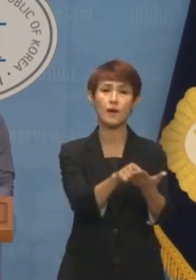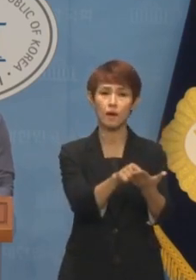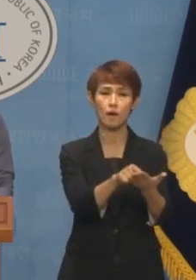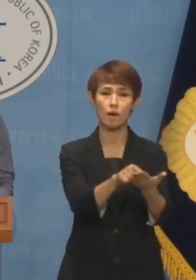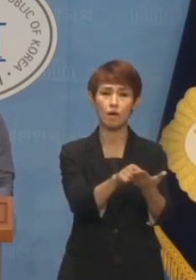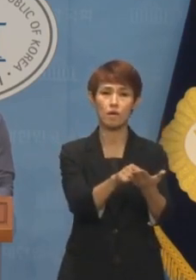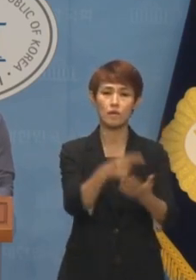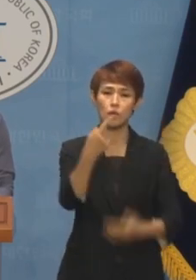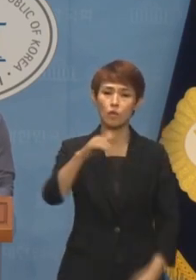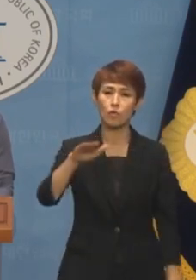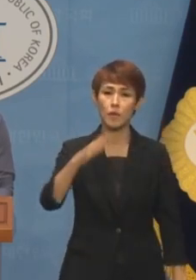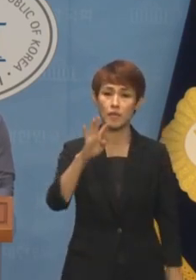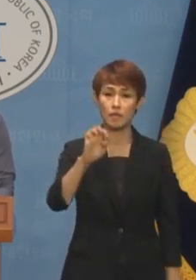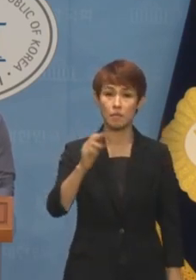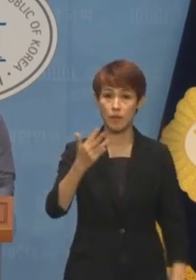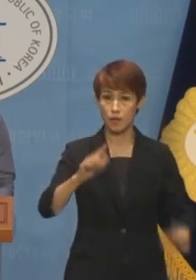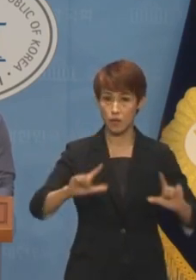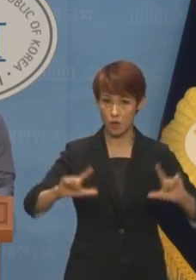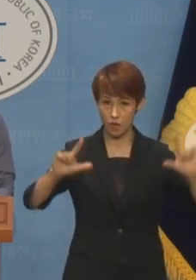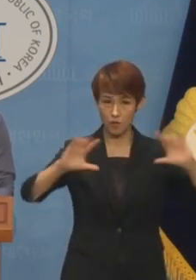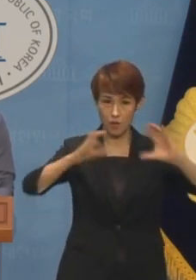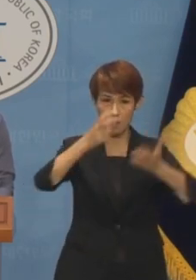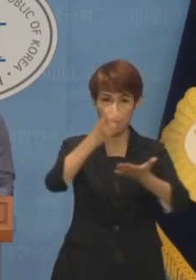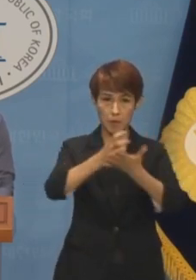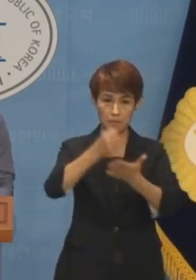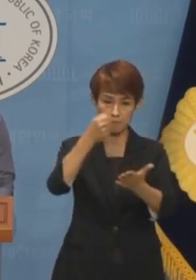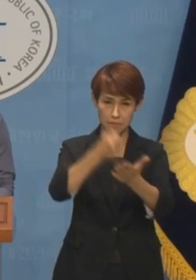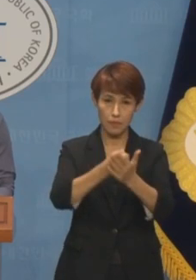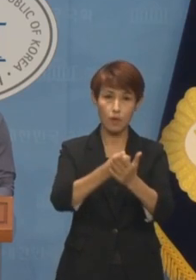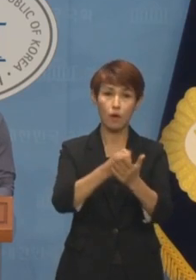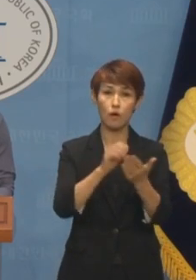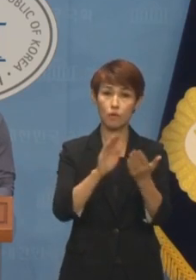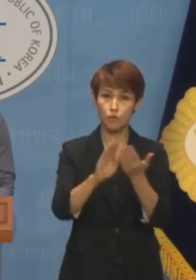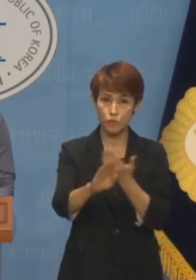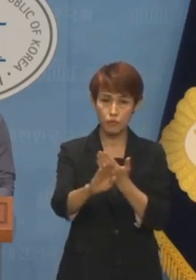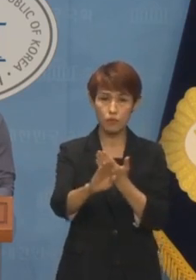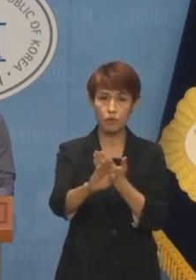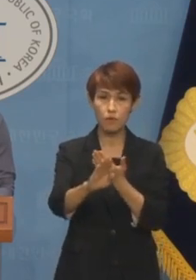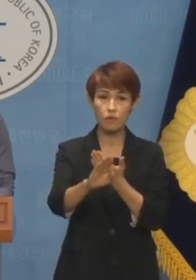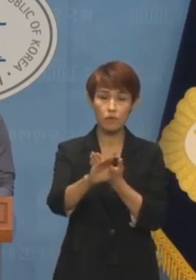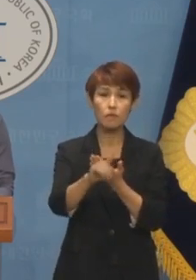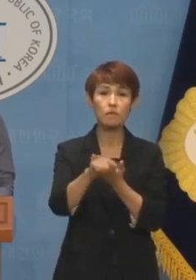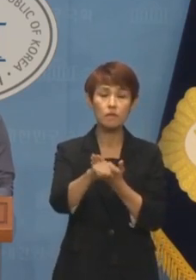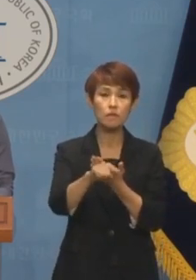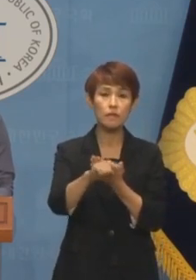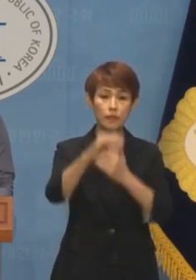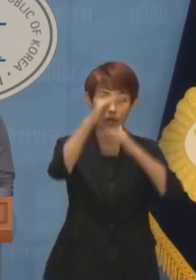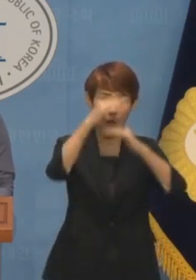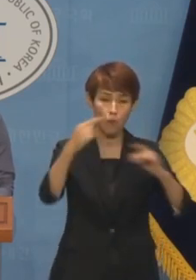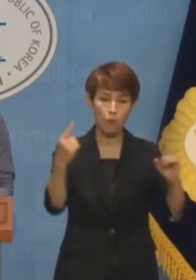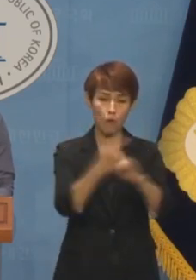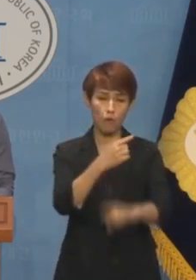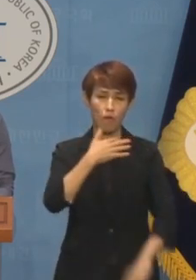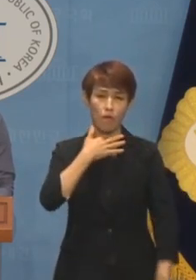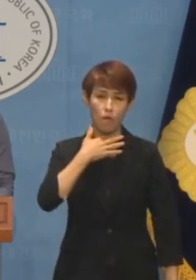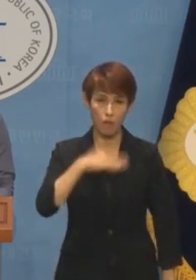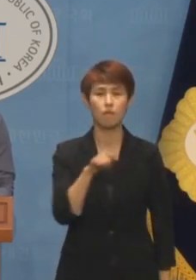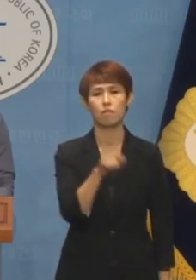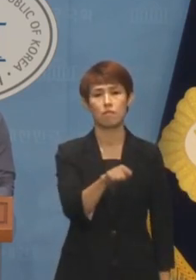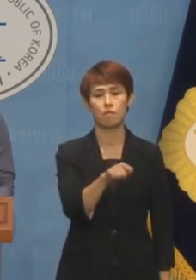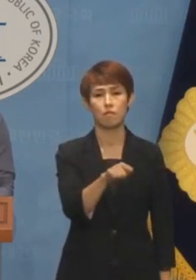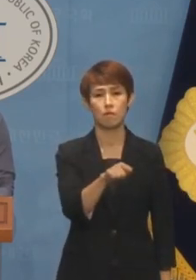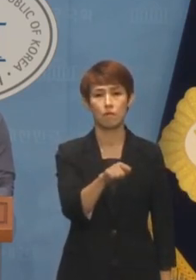지난 1948년 헌법 제정 이후 단 한 번도 수정된 적이 없는